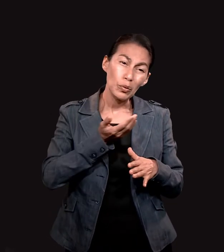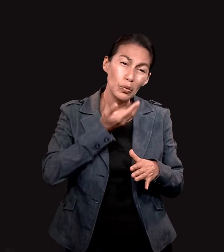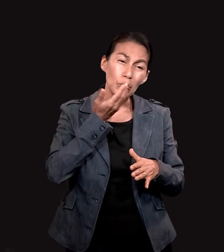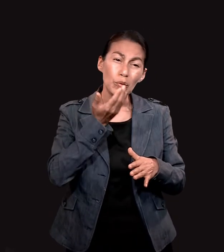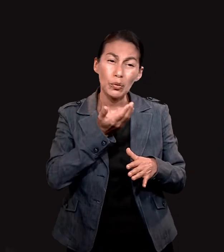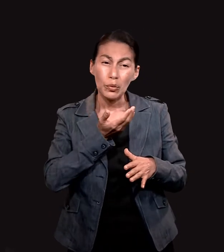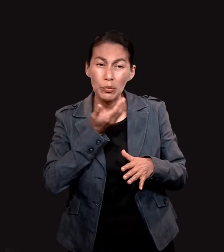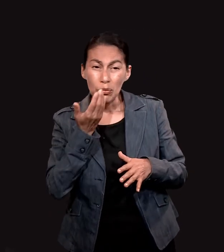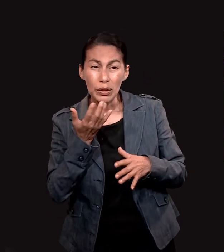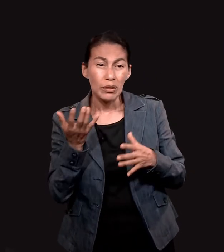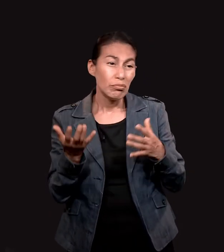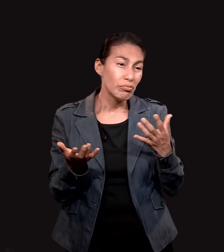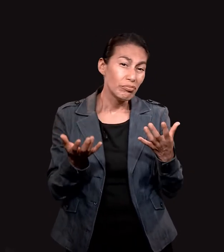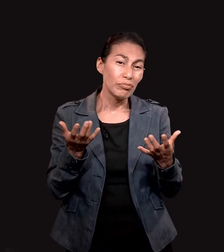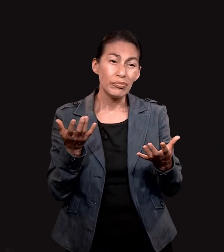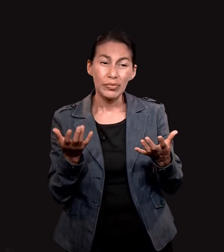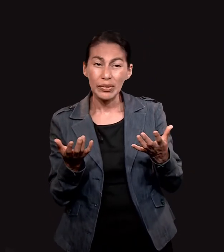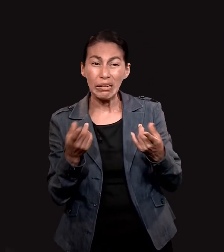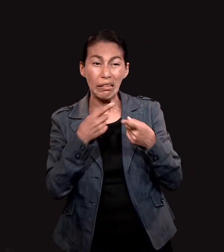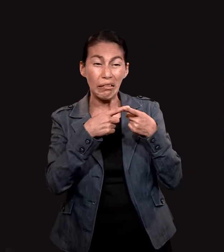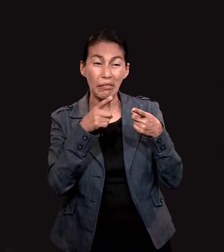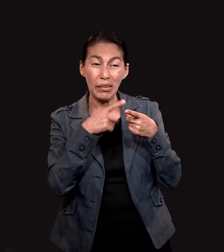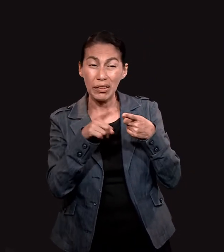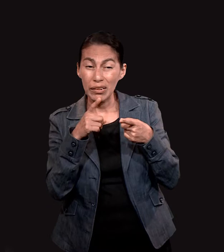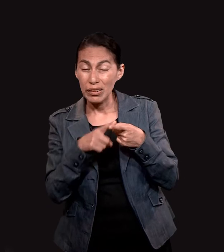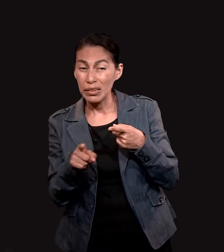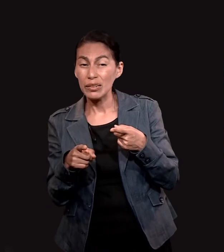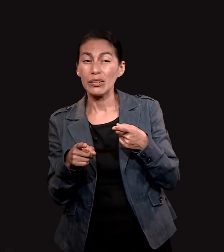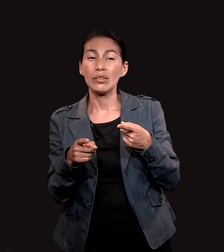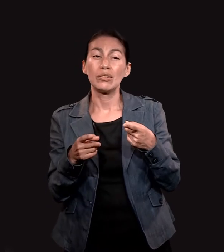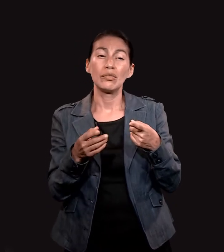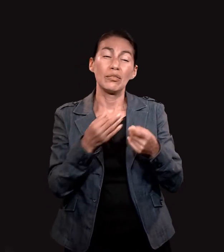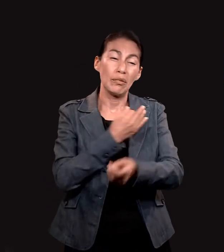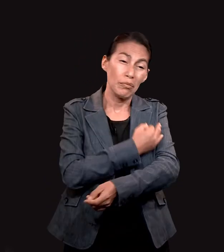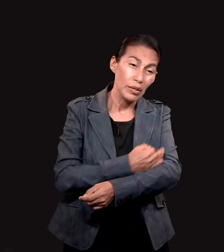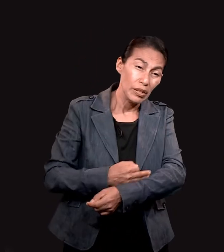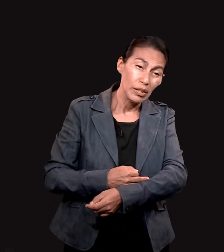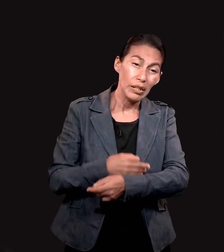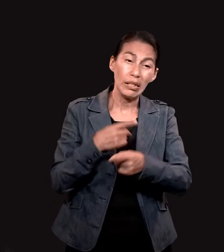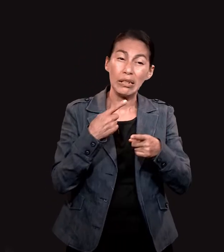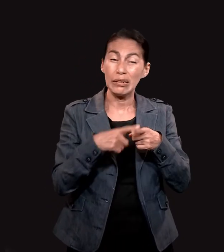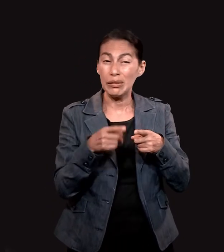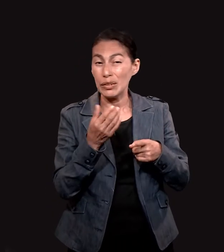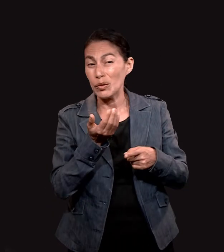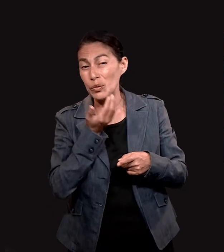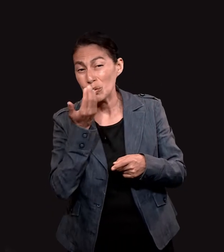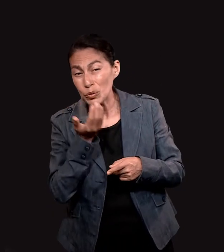de acomodo donde se liman las aristas porque vienen de diferente